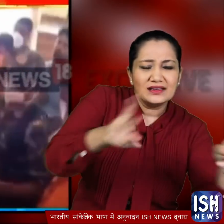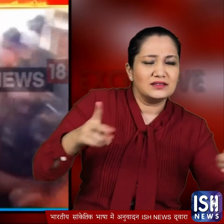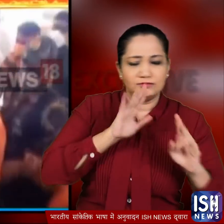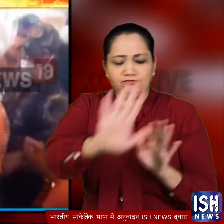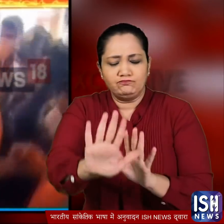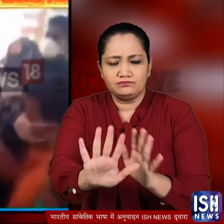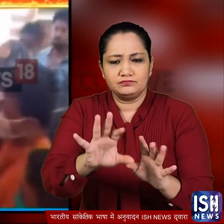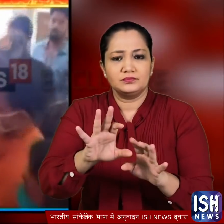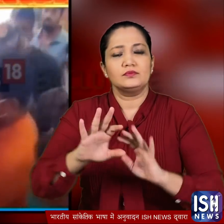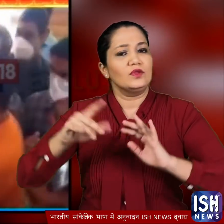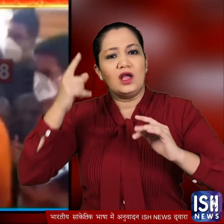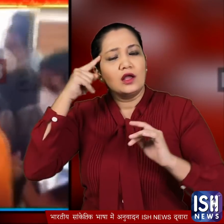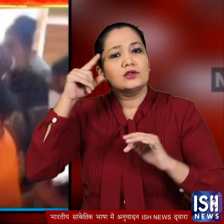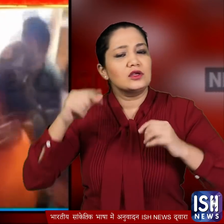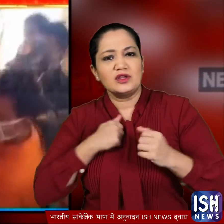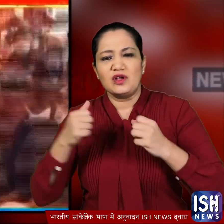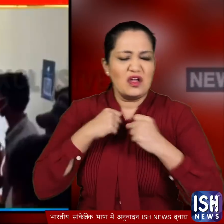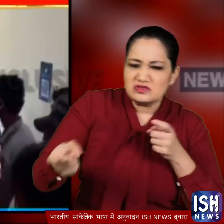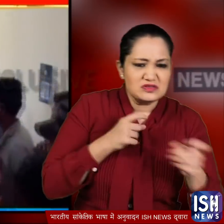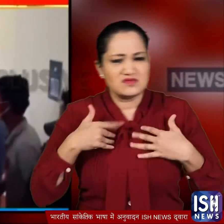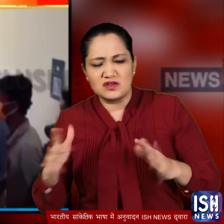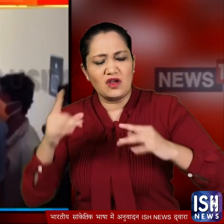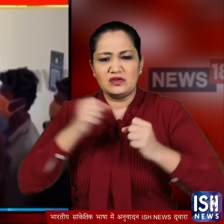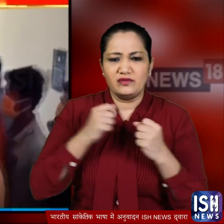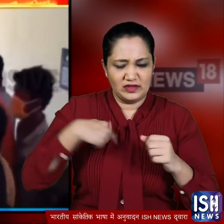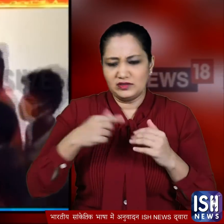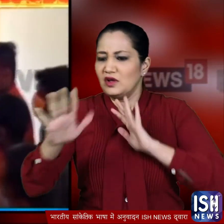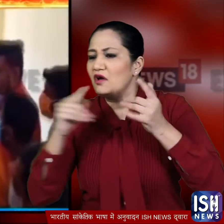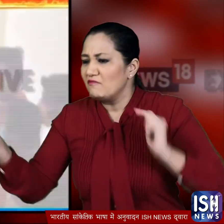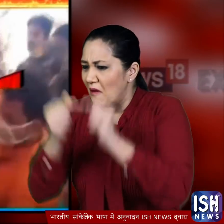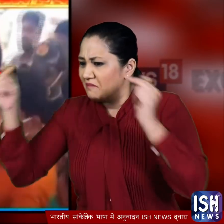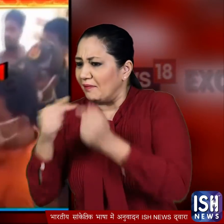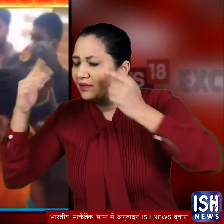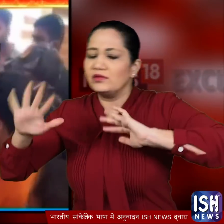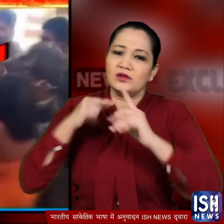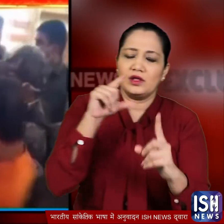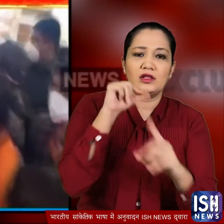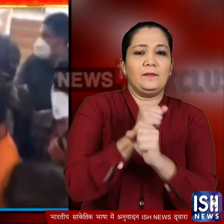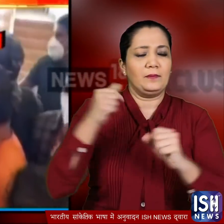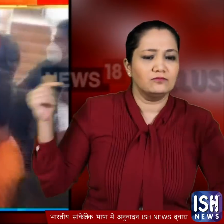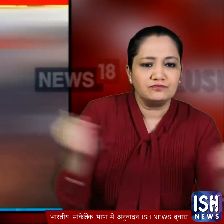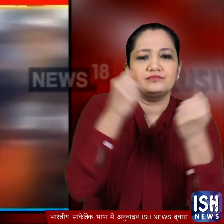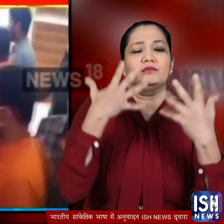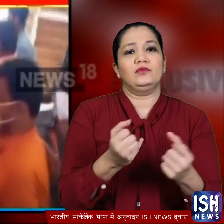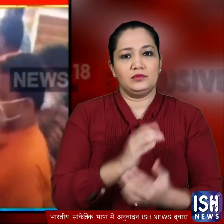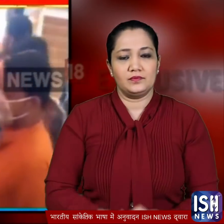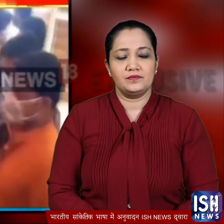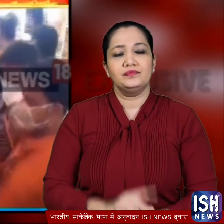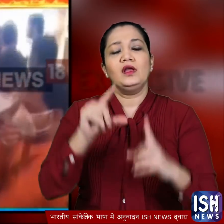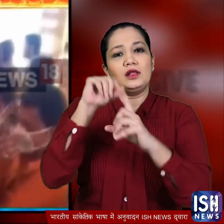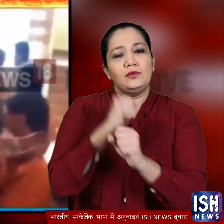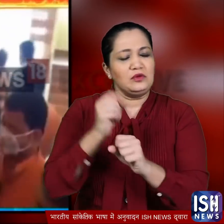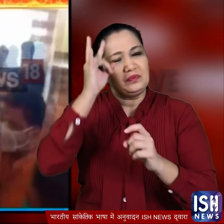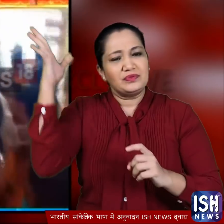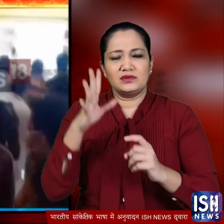दूसरे लोगों ने उसे रोका, लेकिन वो तो जैसे अपने आपे में ही नहीं था। वो पहले खुद को रोकने वालों से भिड़ा और फिर दिलीप घोष से लड़ने आगे बढ़ा, जिसके बाद दिलीप